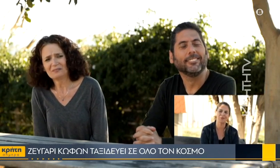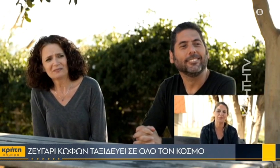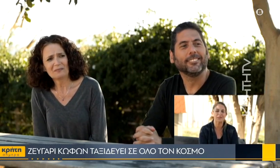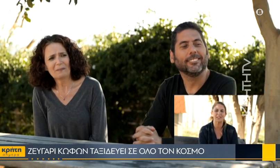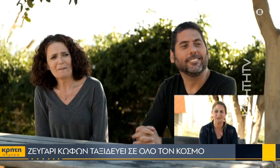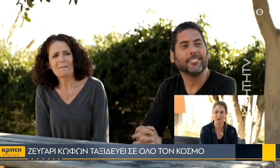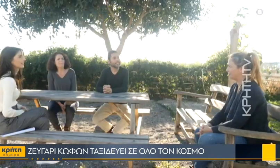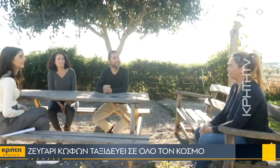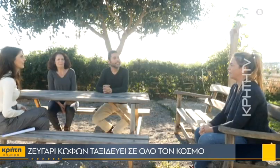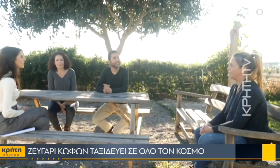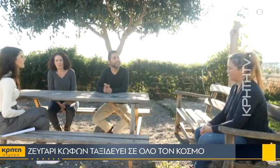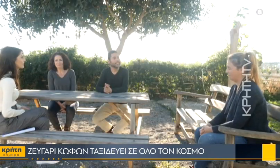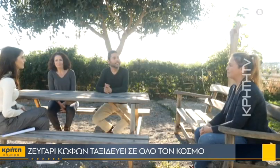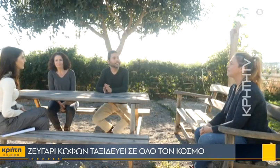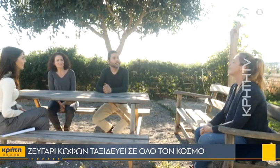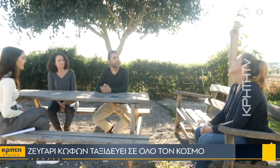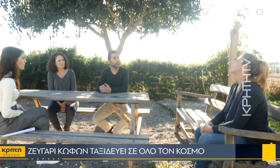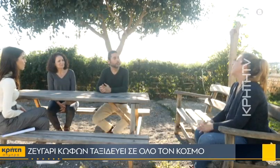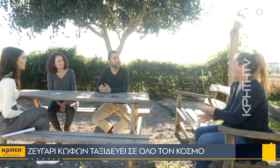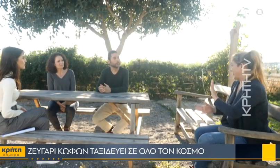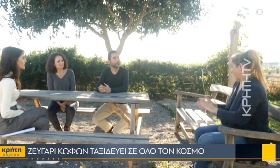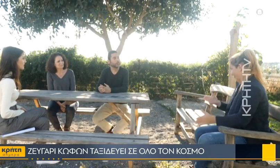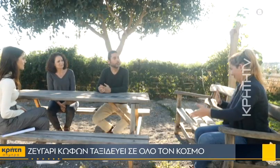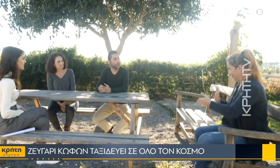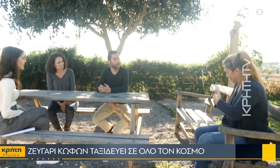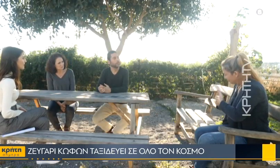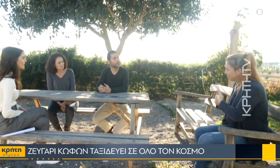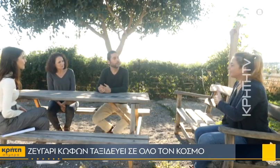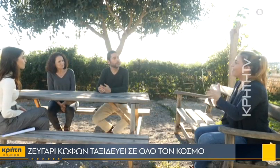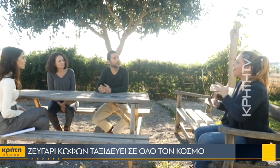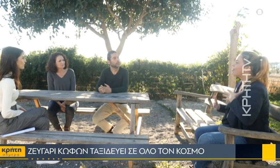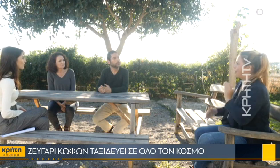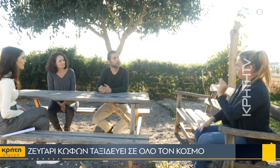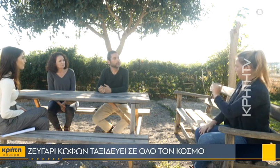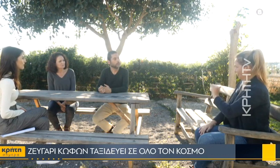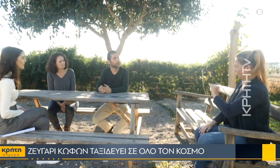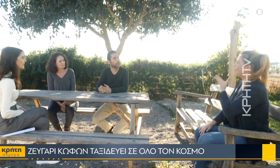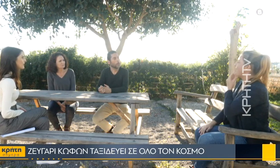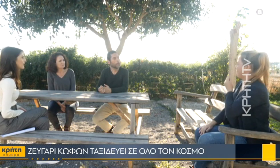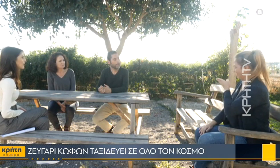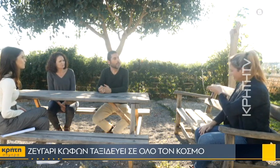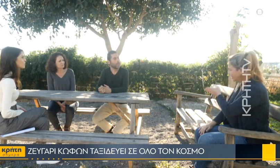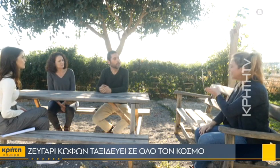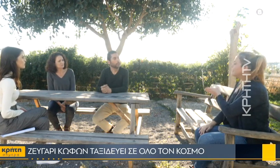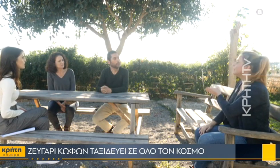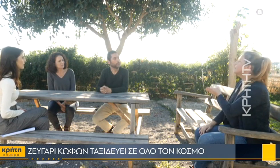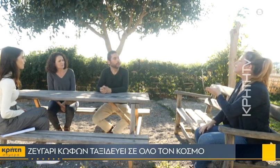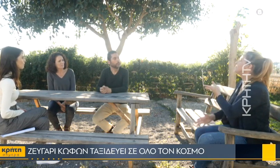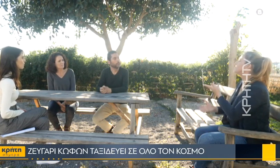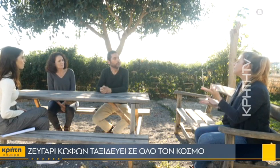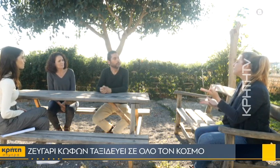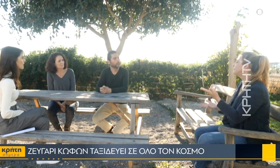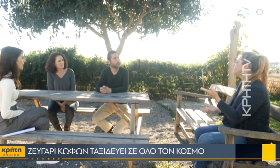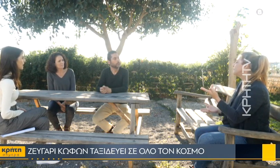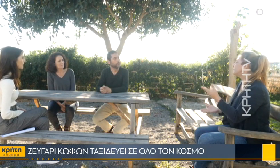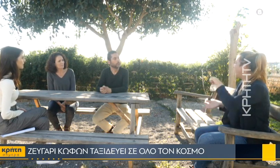να επικοινωνήσουμε και να συνυπάρξουμε. Τελειώνοντας αυτή την πολύ όμορφη συζήτηση, θα ήθελα να ρωτήσω τον Ευθύμη πώς είναι η ζωή για έναν